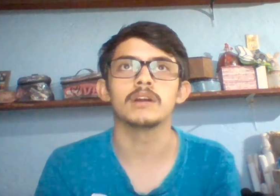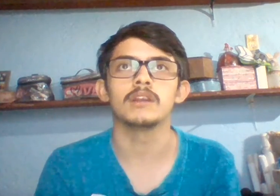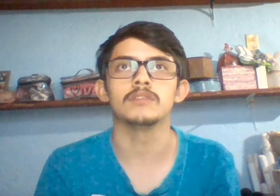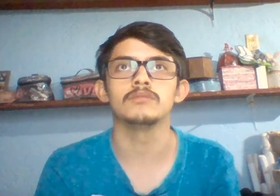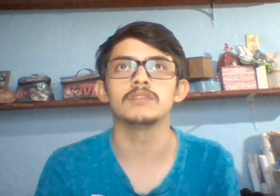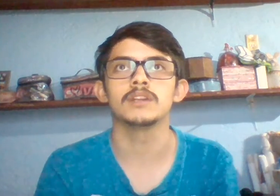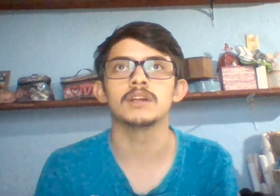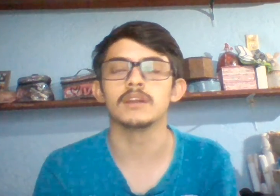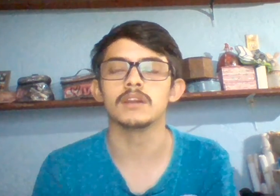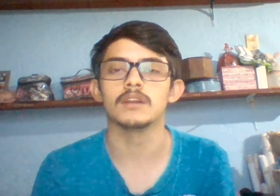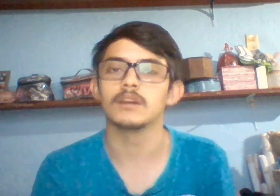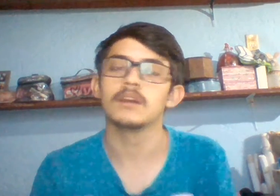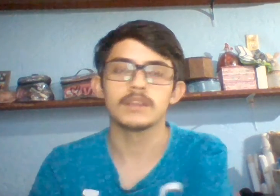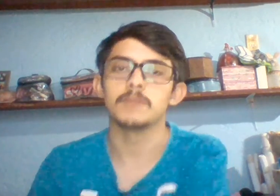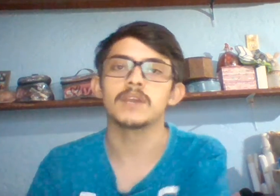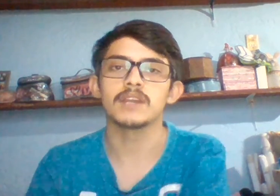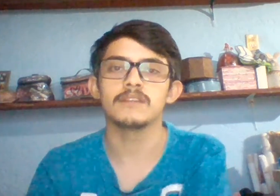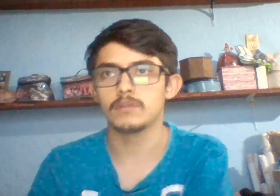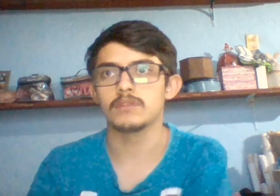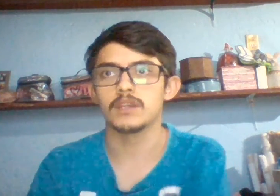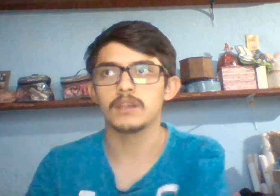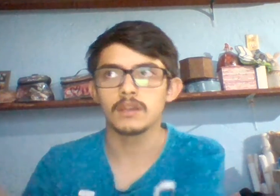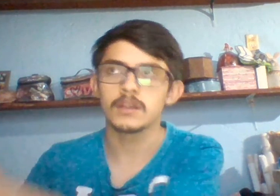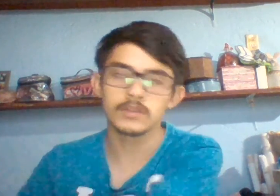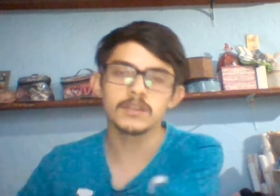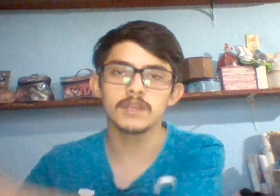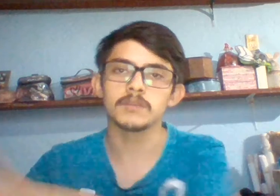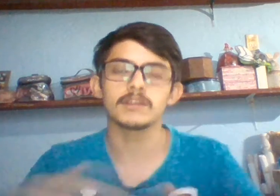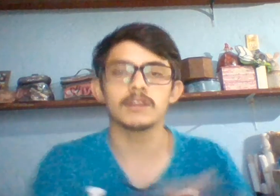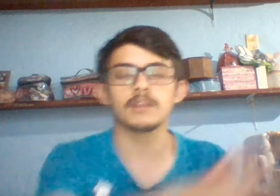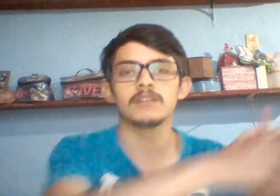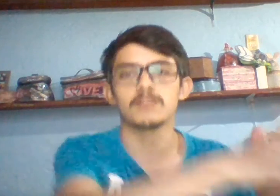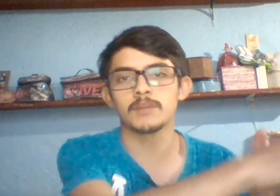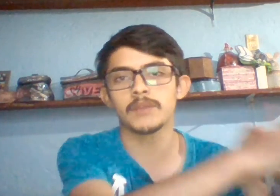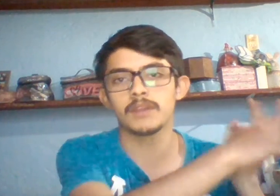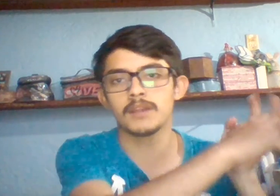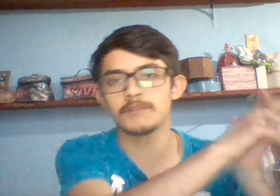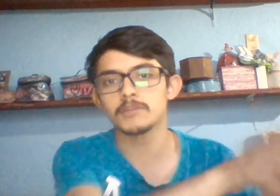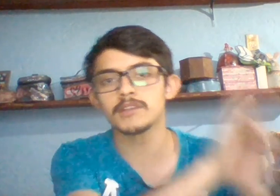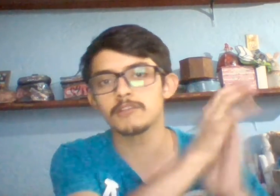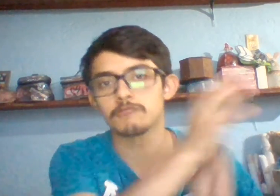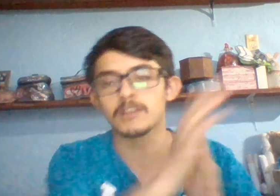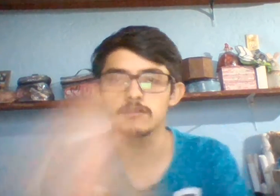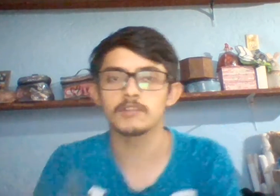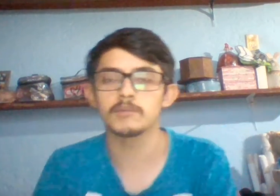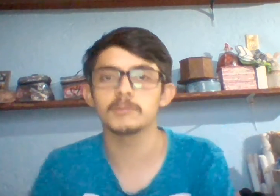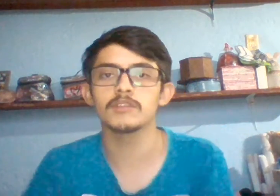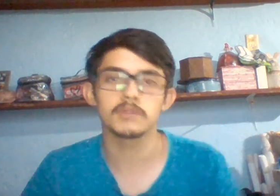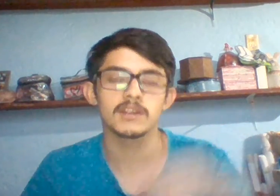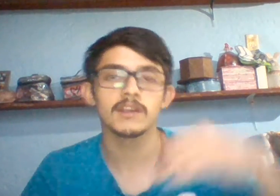la industria de mecánica, bueno, de electrónica, mientras que en el sistema de automotriz se utilizan los servomotores porque